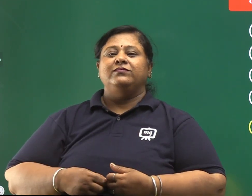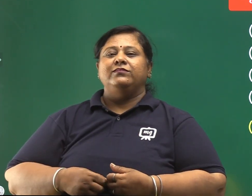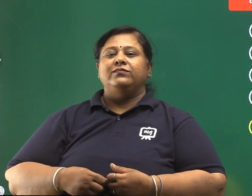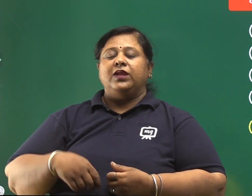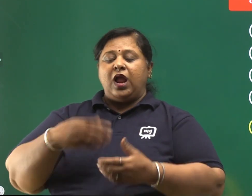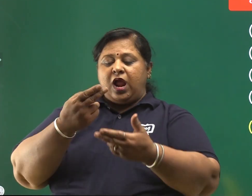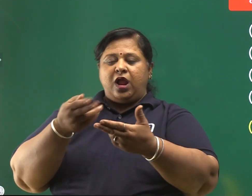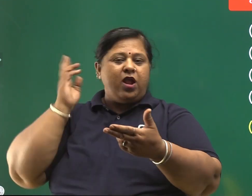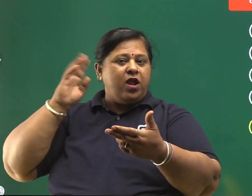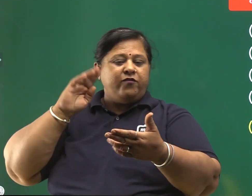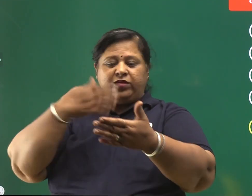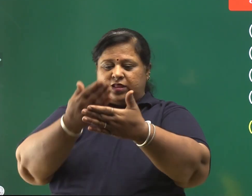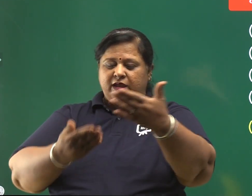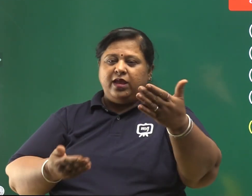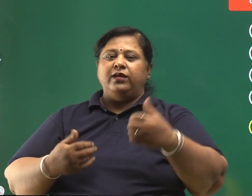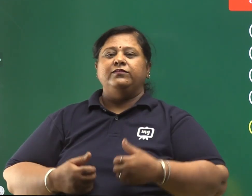कविता के